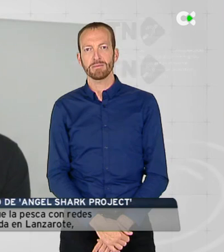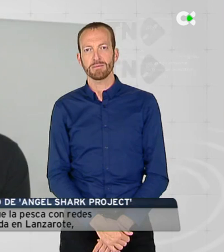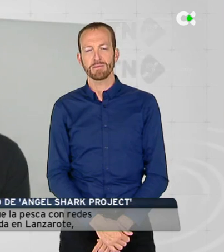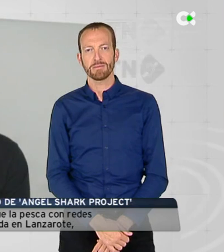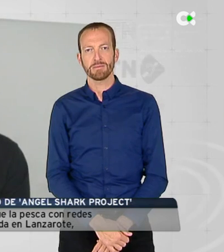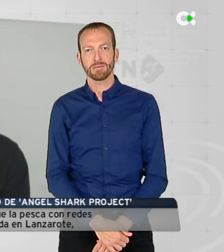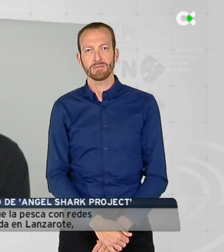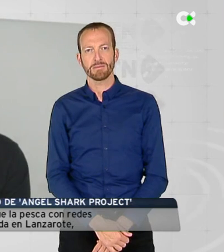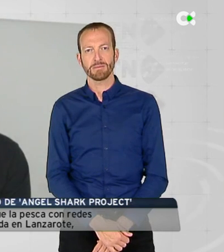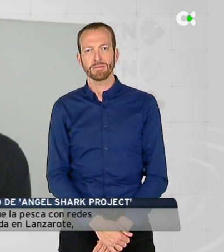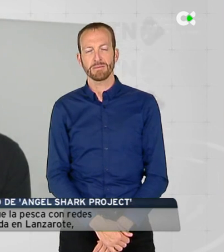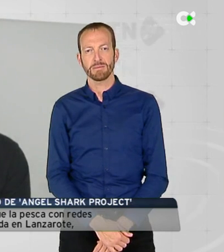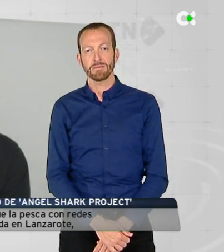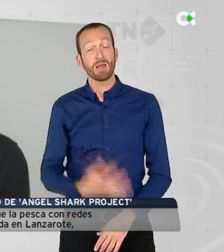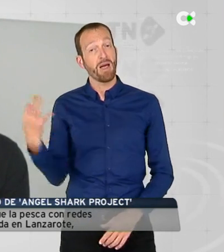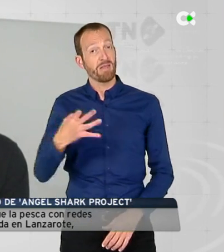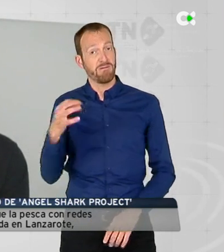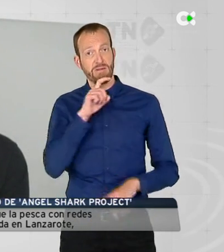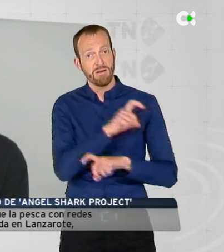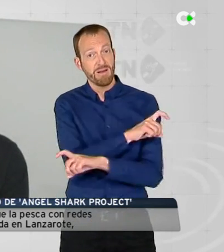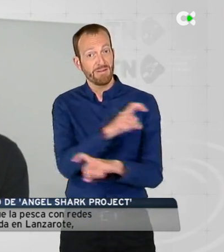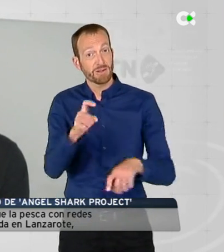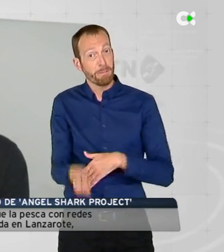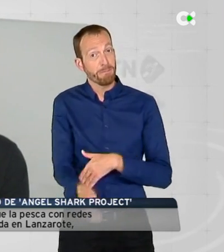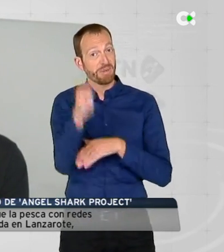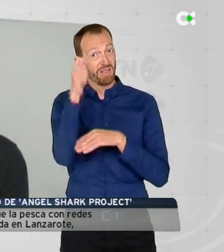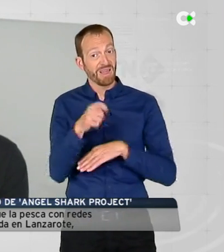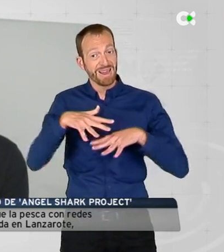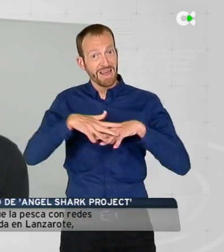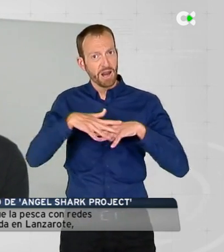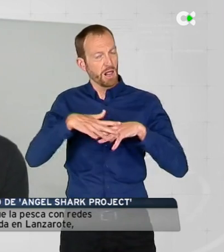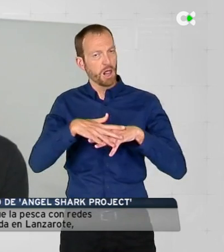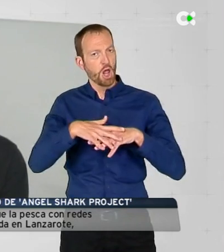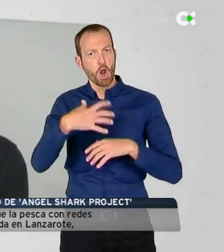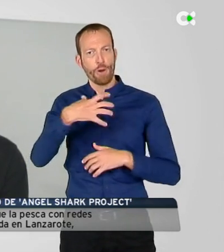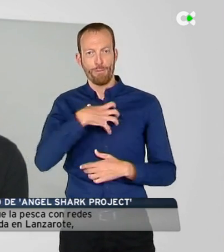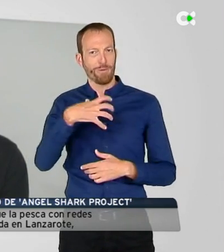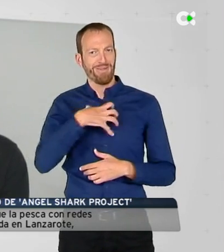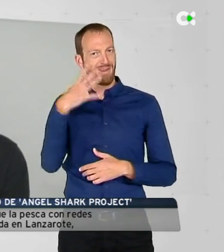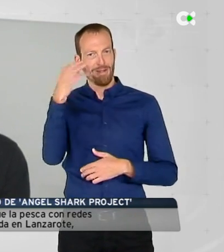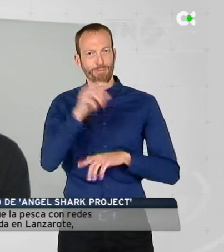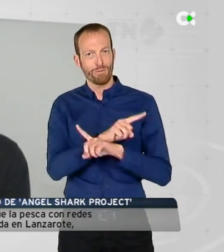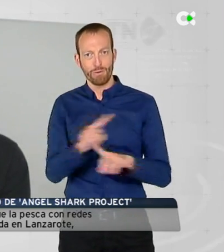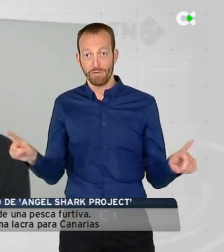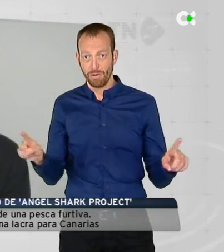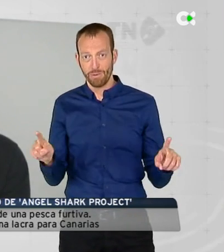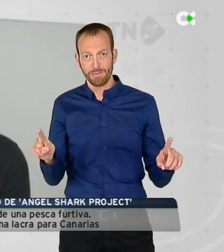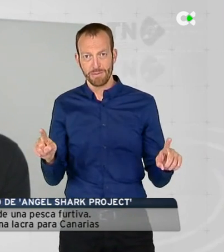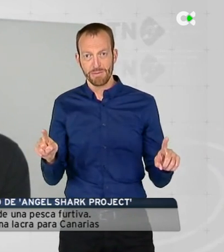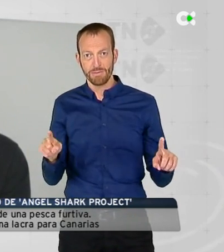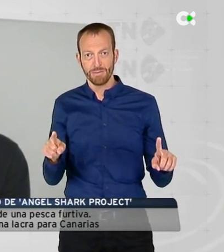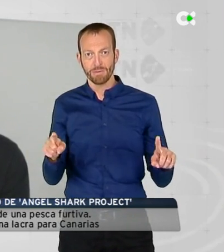Hay que recordar que la pesca con redes no está permitida en Lanzarote, entonces